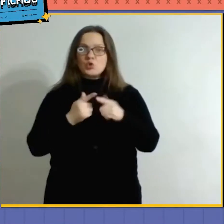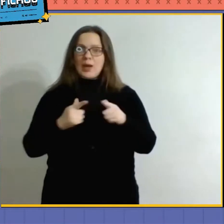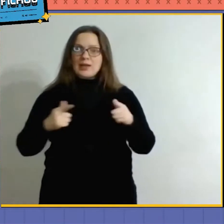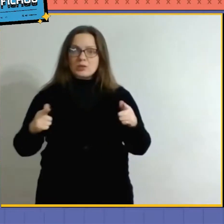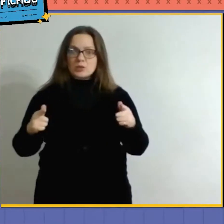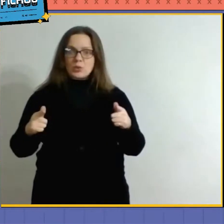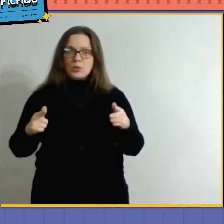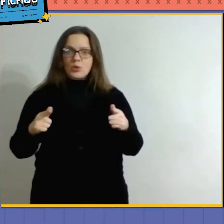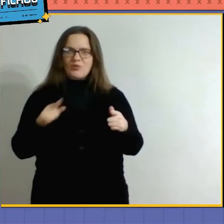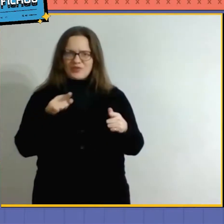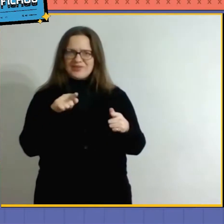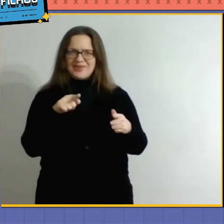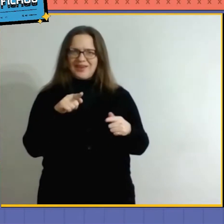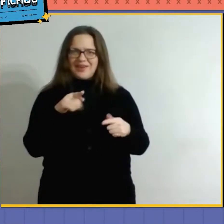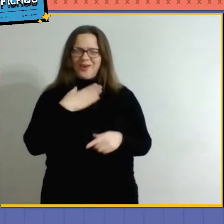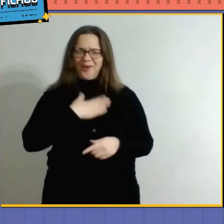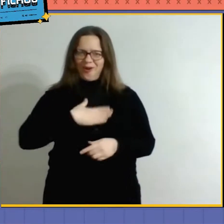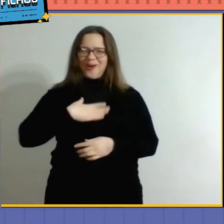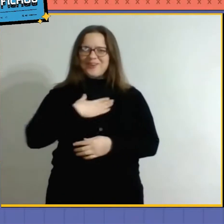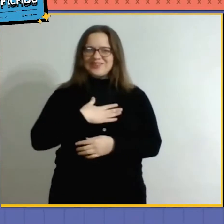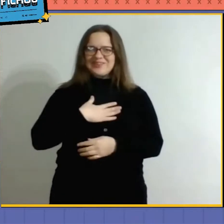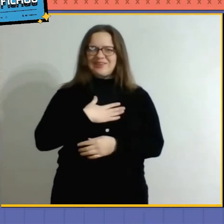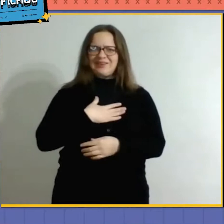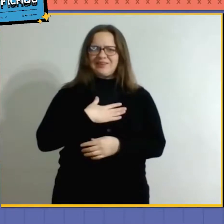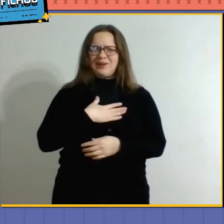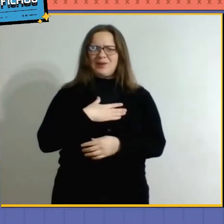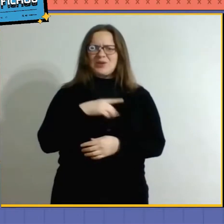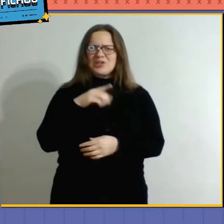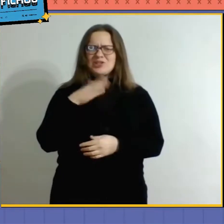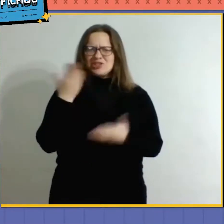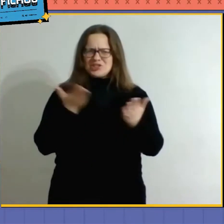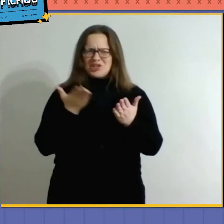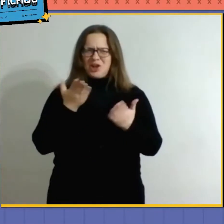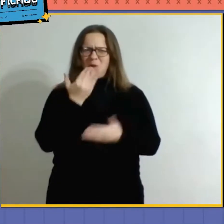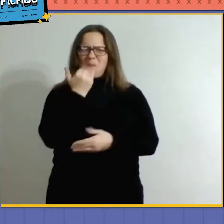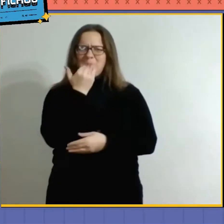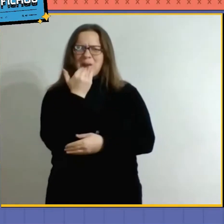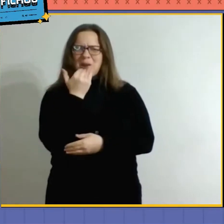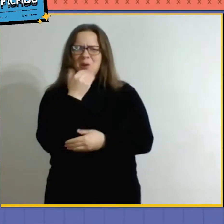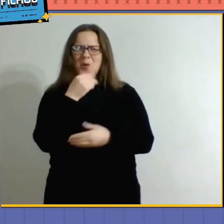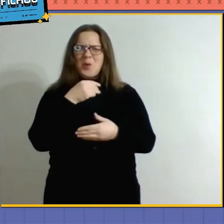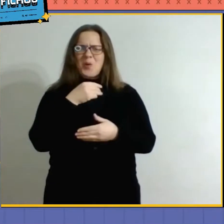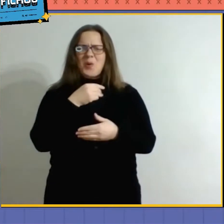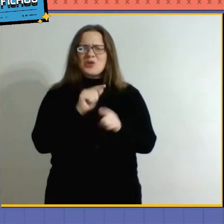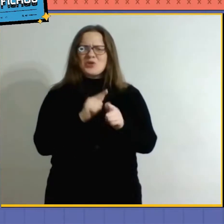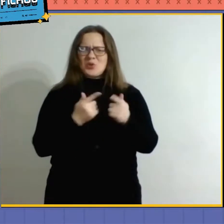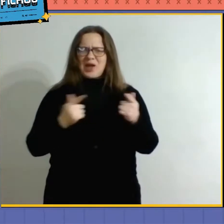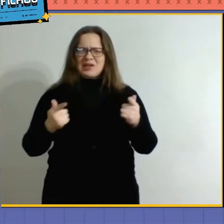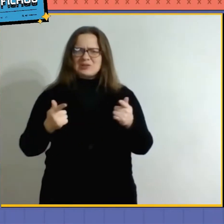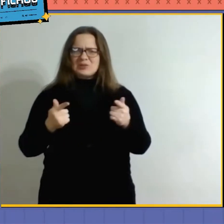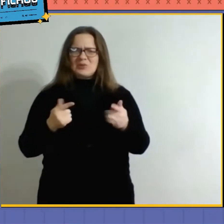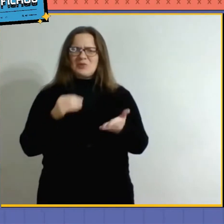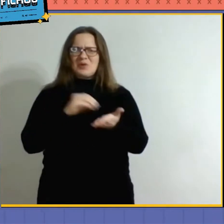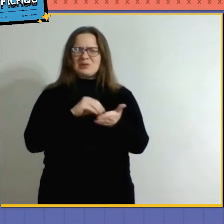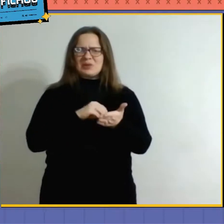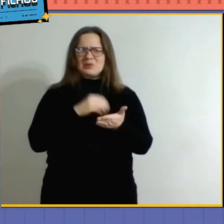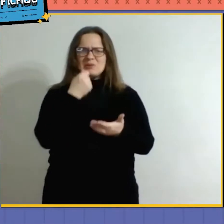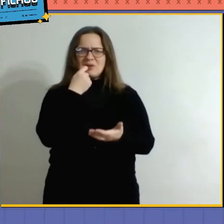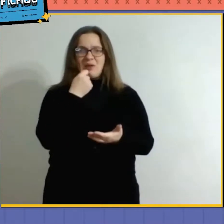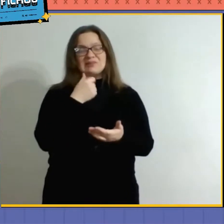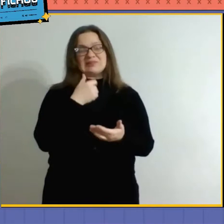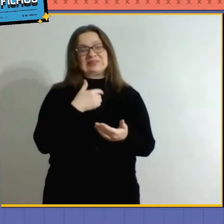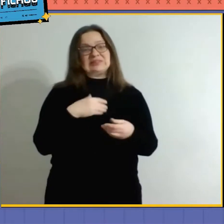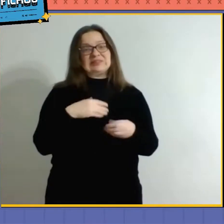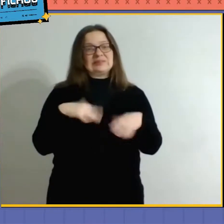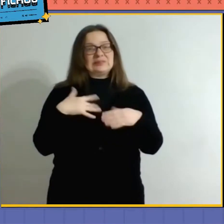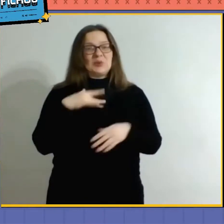né a pertençam ela até é boa mas não é tão gostosa de jeito nenhum né agora uma picanha com sal